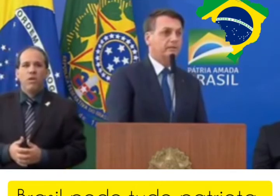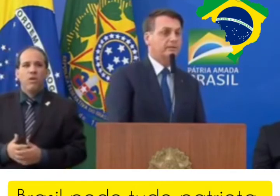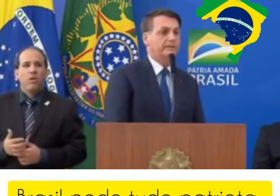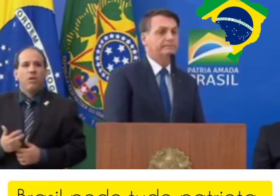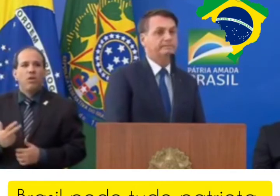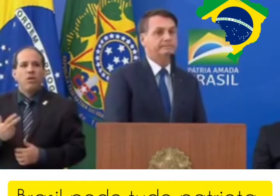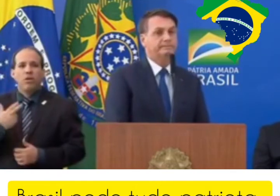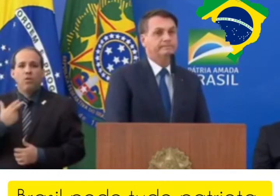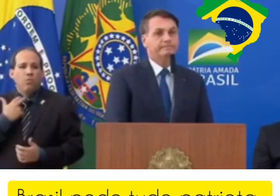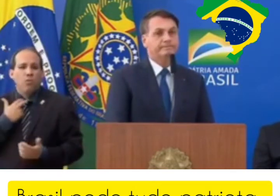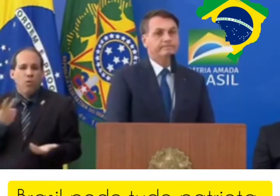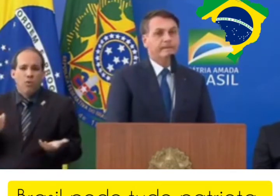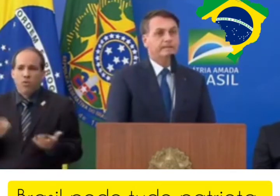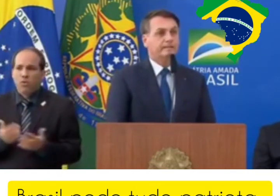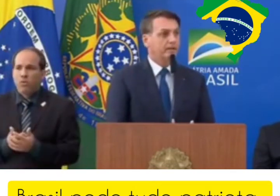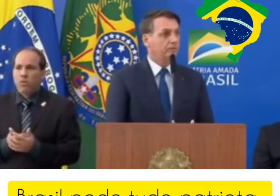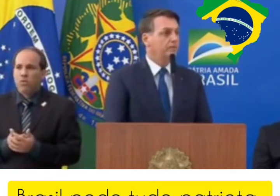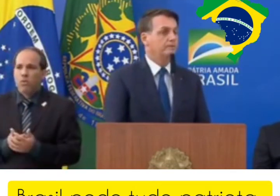buscar aquilo que,